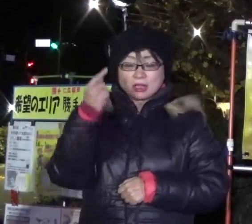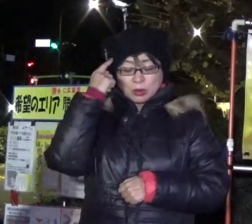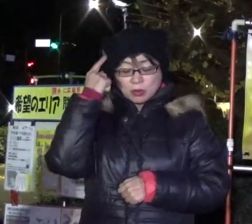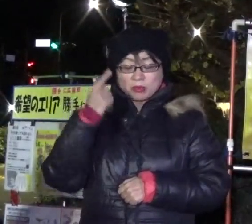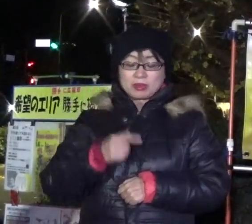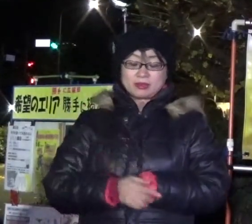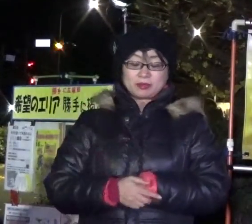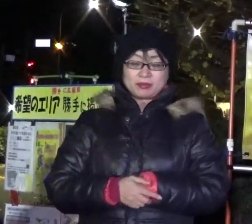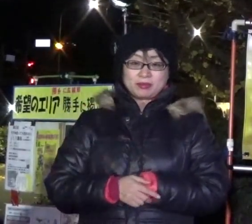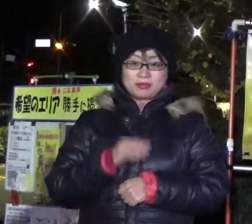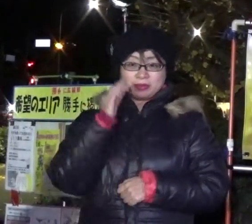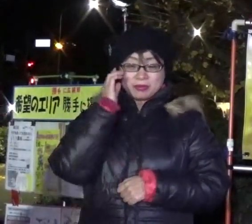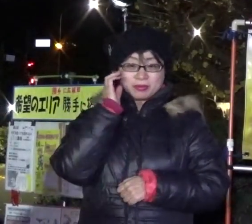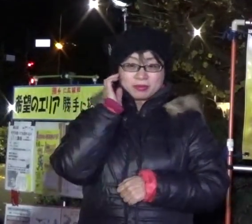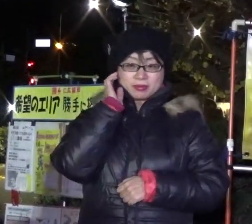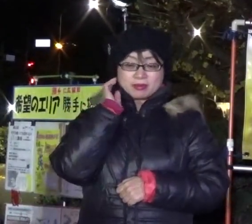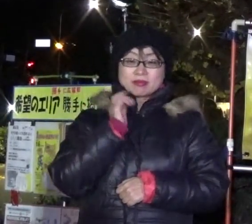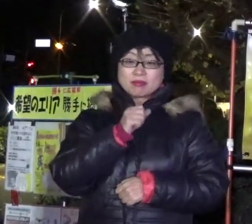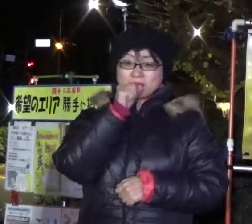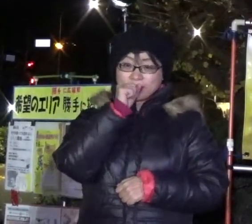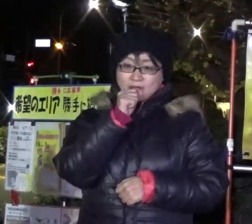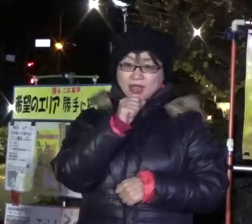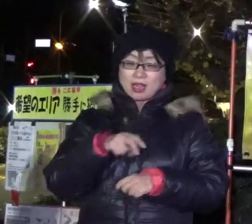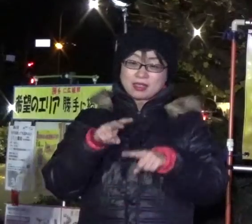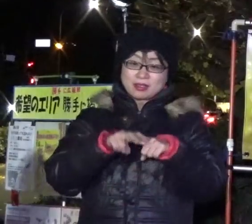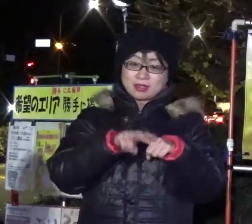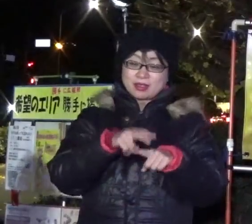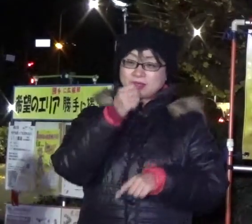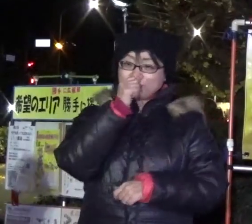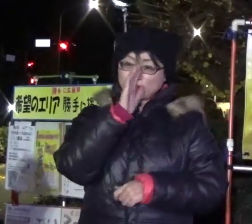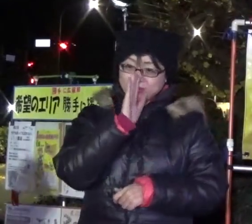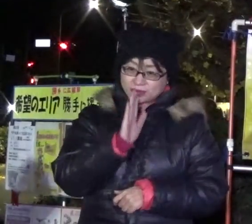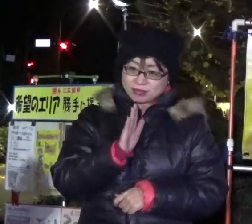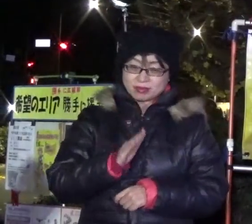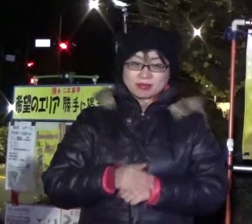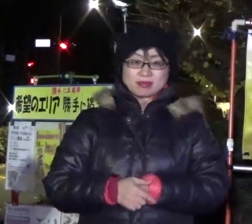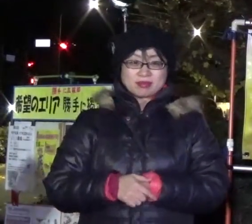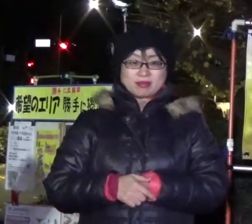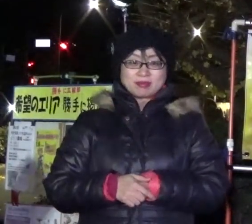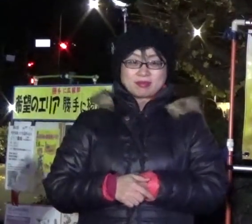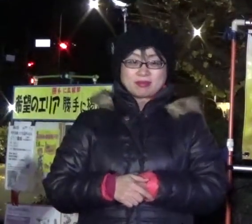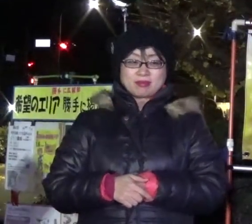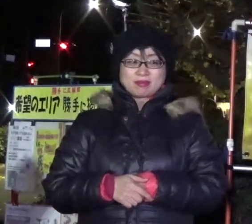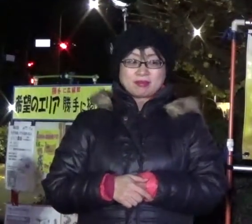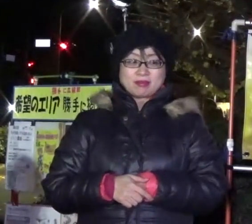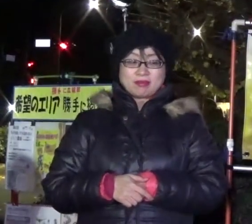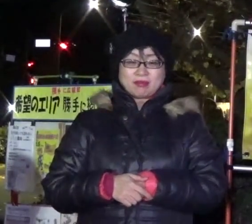ので、よかったら参加してください。それから最後に一言、